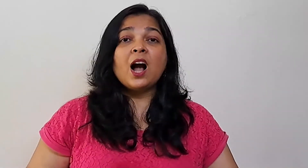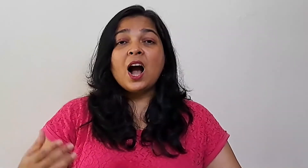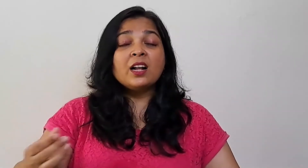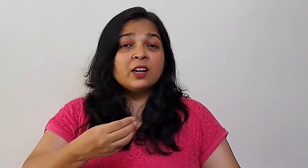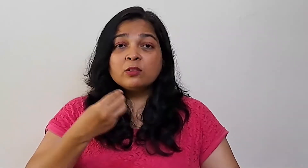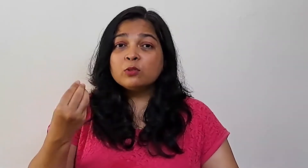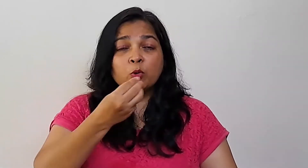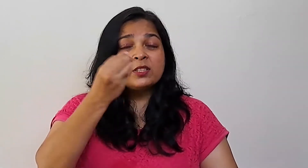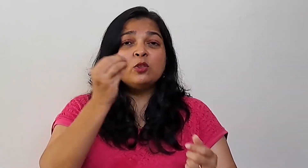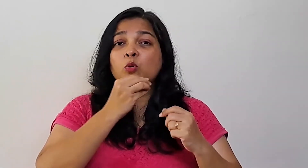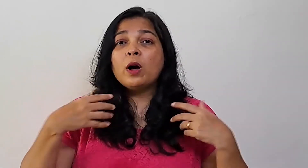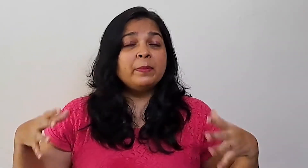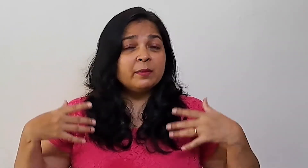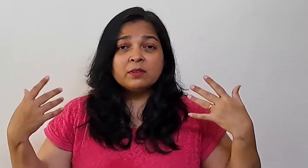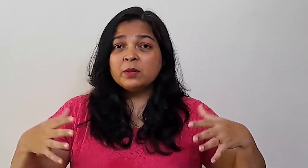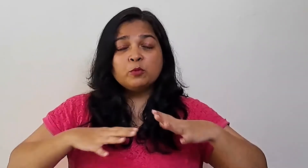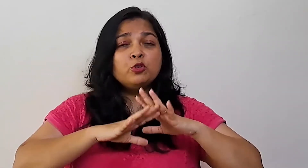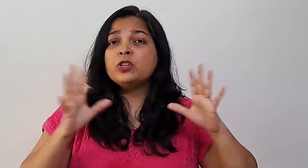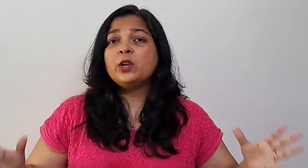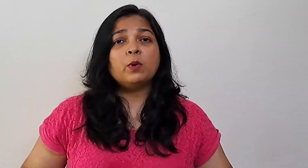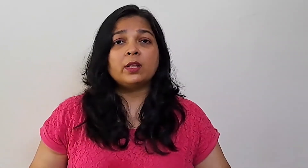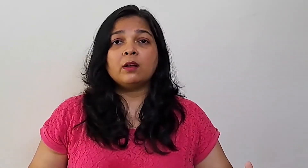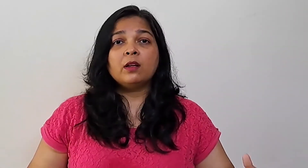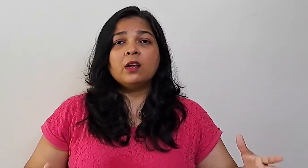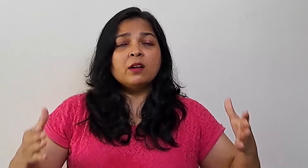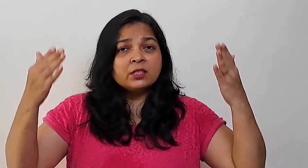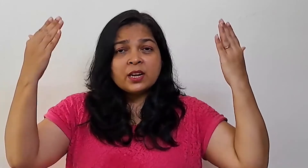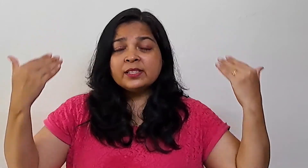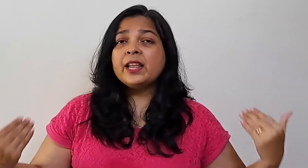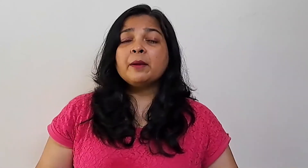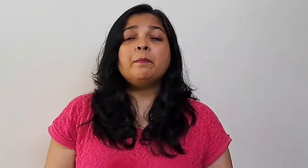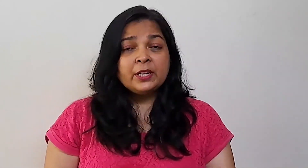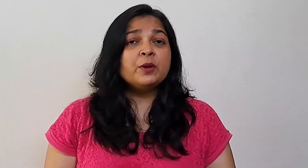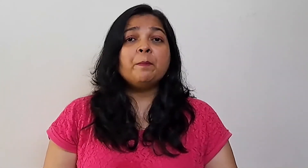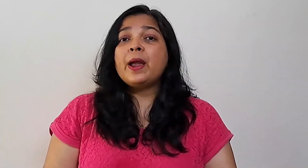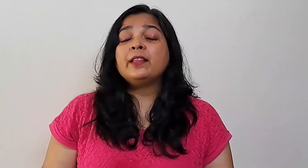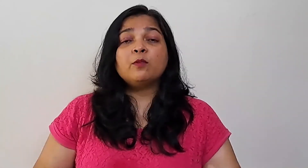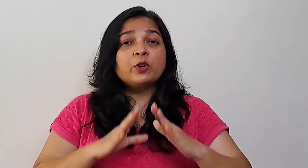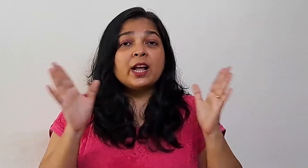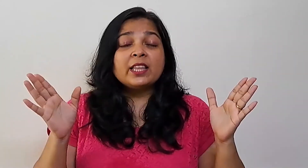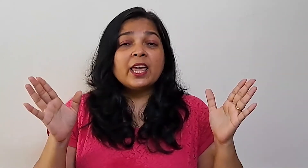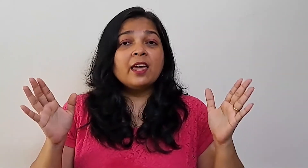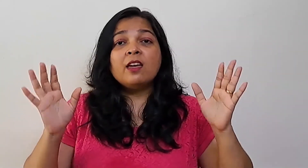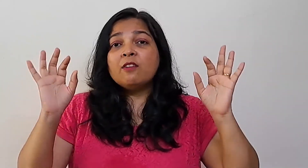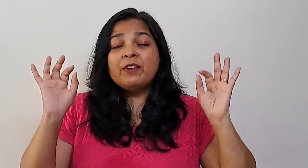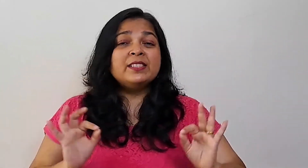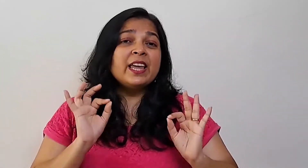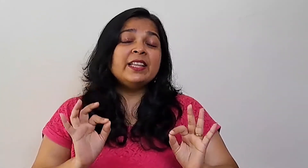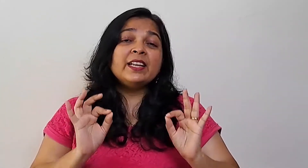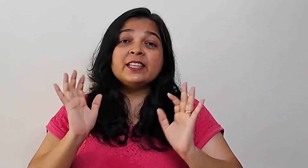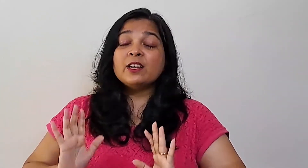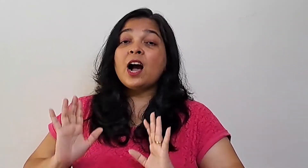कपड़िआं दा अग दा थोड़ा धुआं वी मतलब कुछ नहीं सी, सिर तो लैके पैरां तक